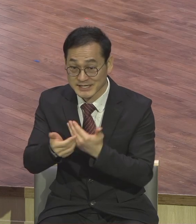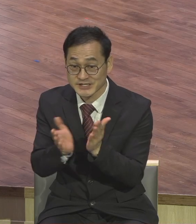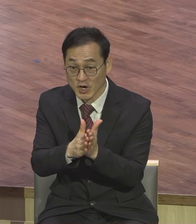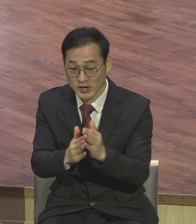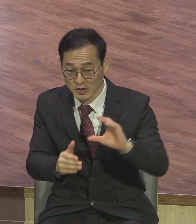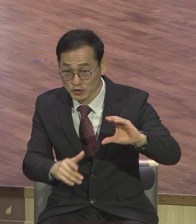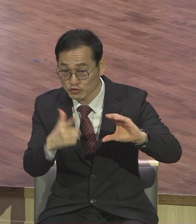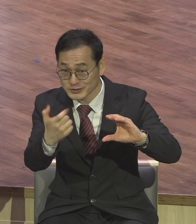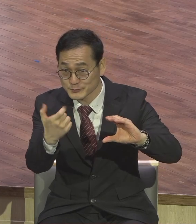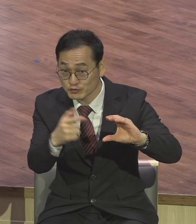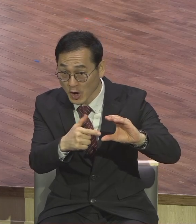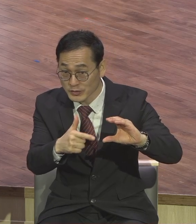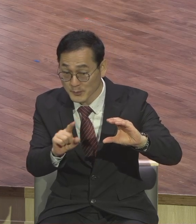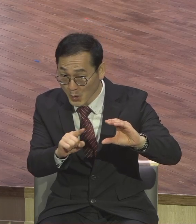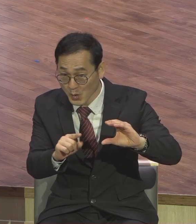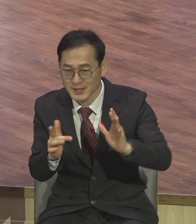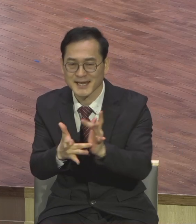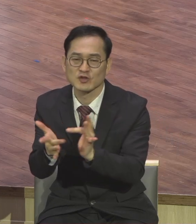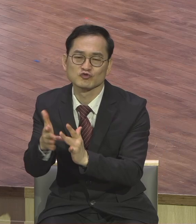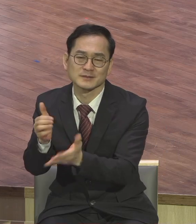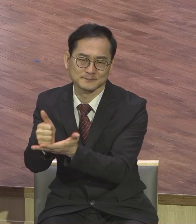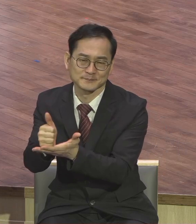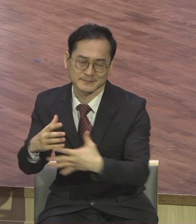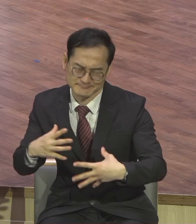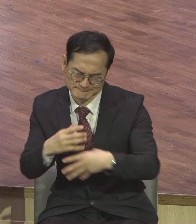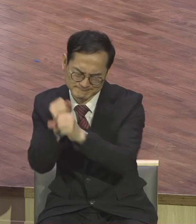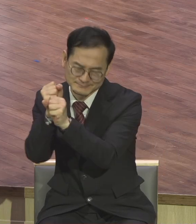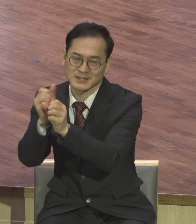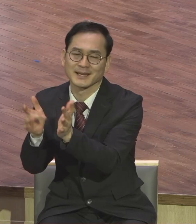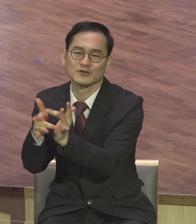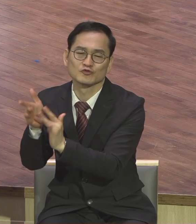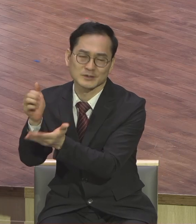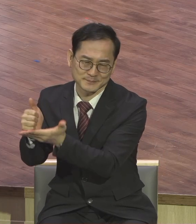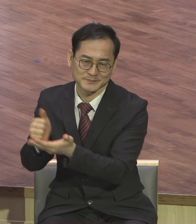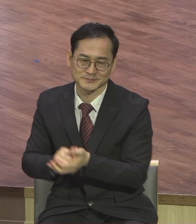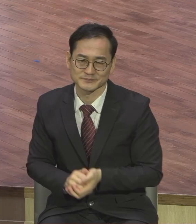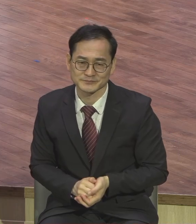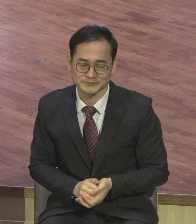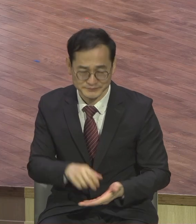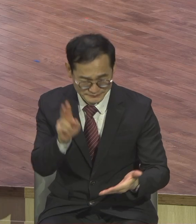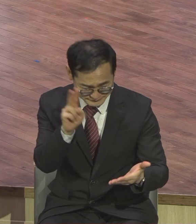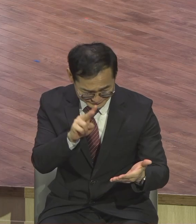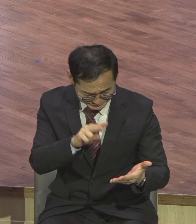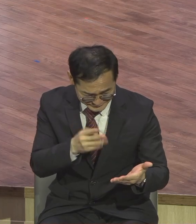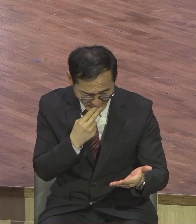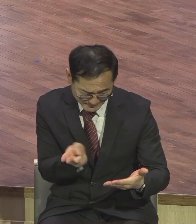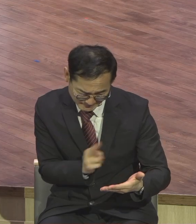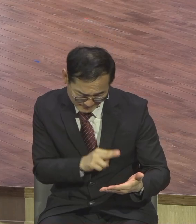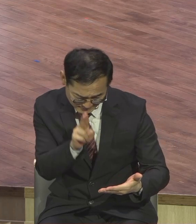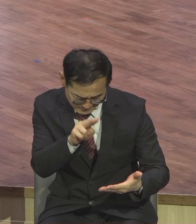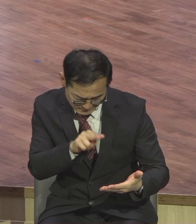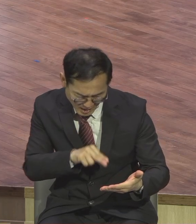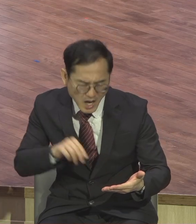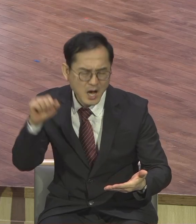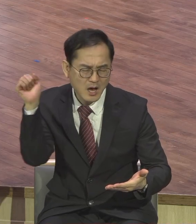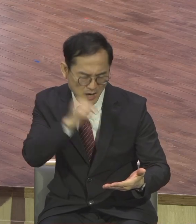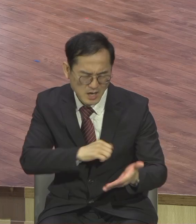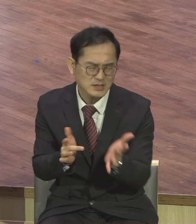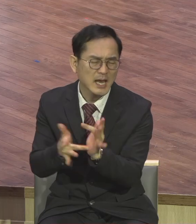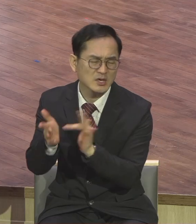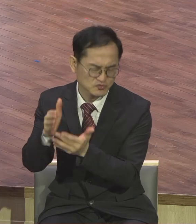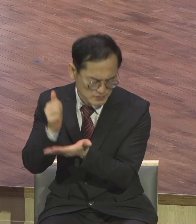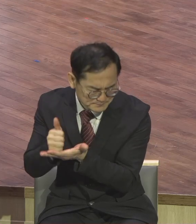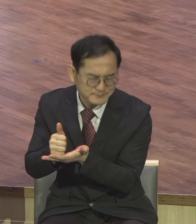기록하였나니. 예수 그리스도로 담내란 얘기예요. 예수 그리스도로 완전히.